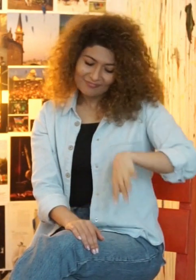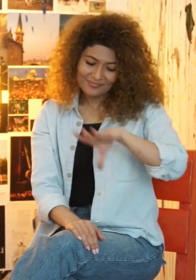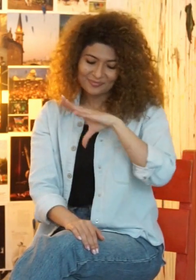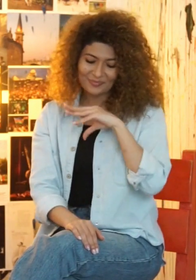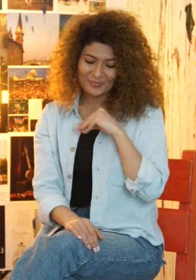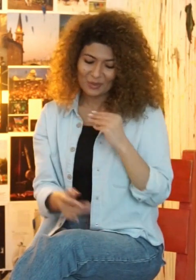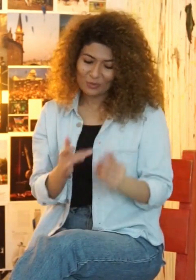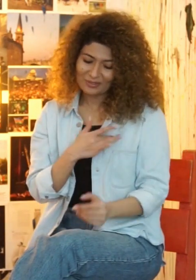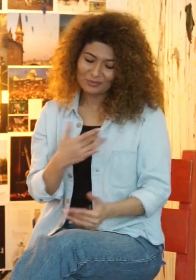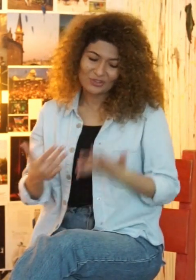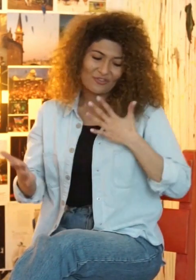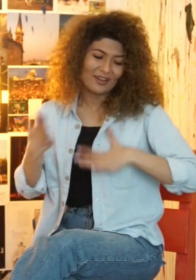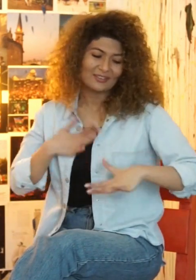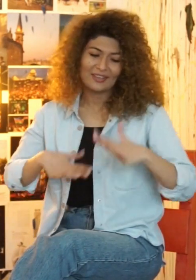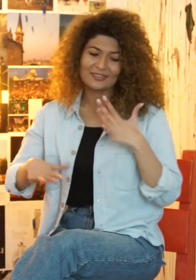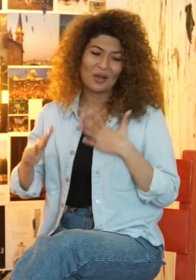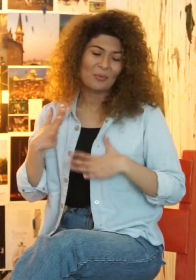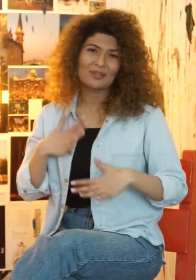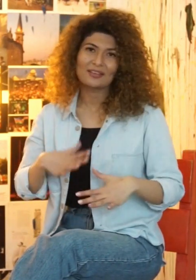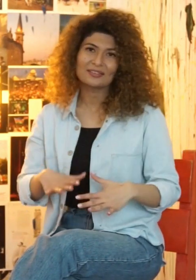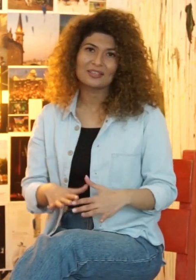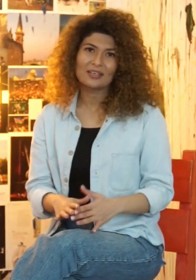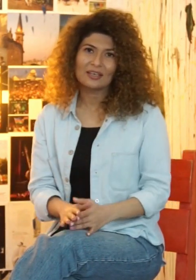Biz də muradımızca fələkdən kamalıydıq.